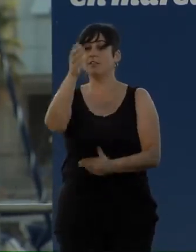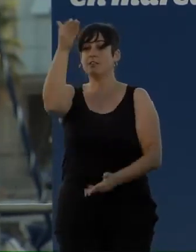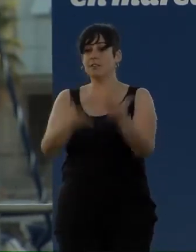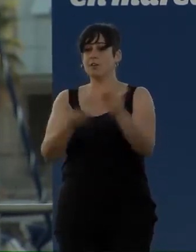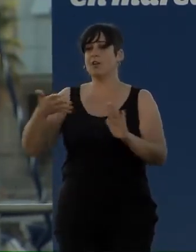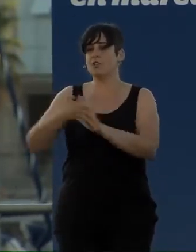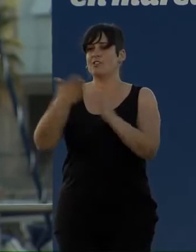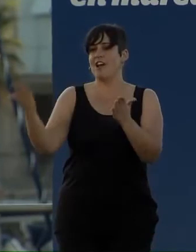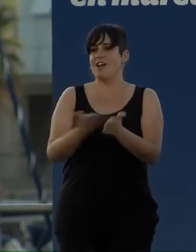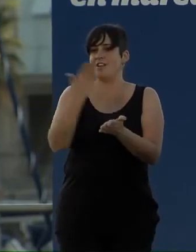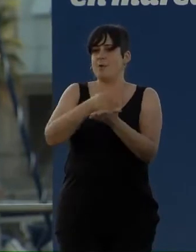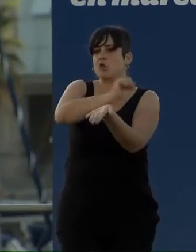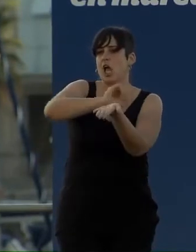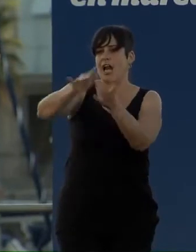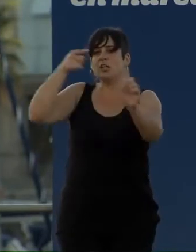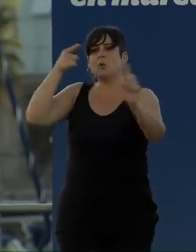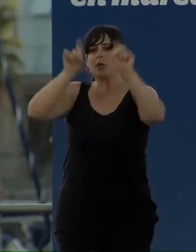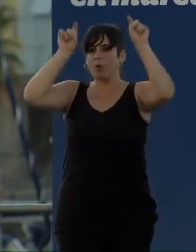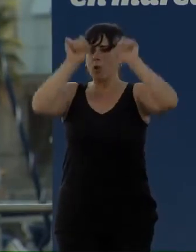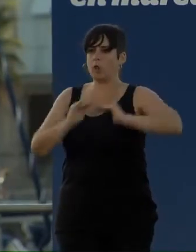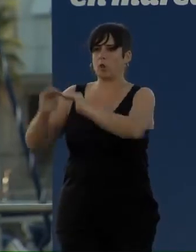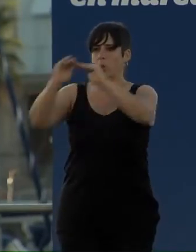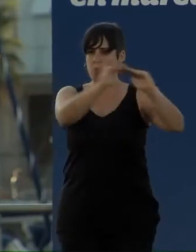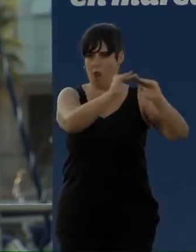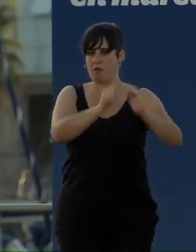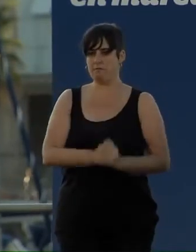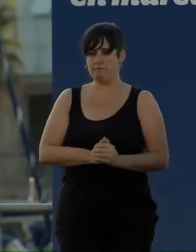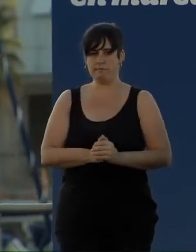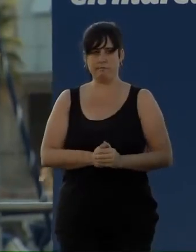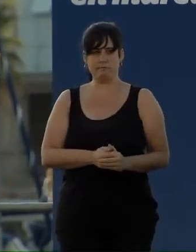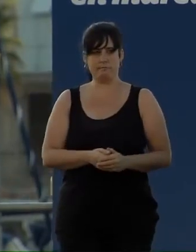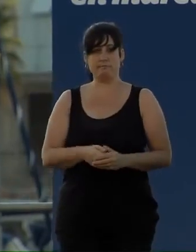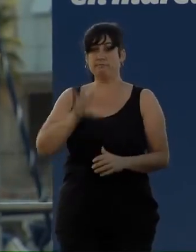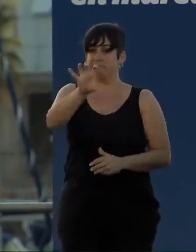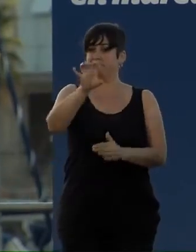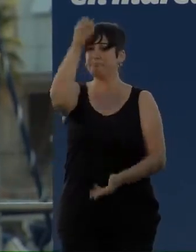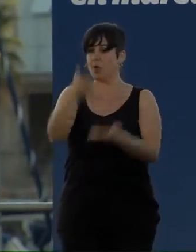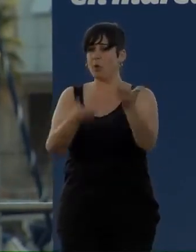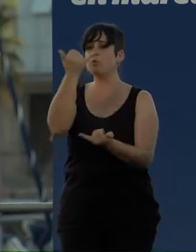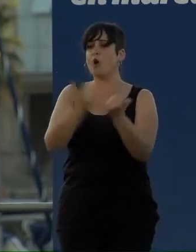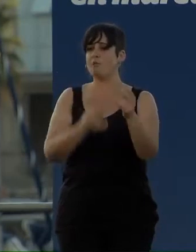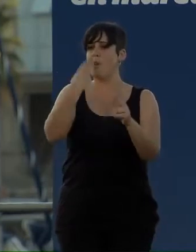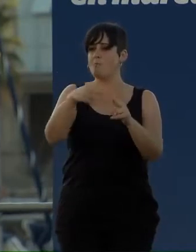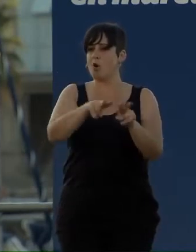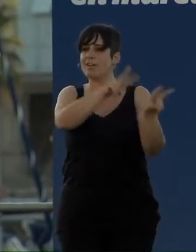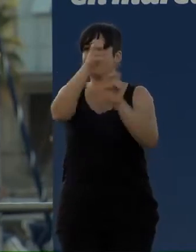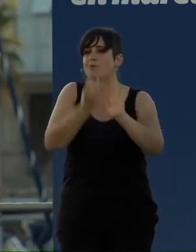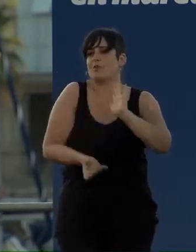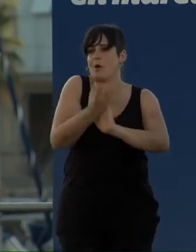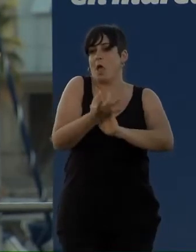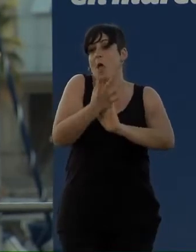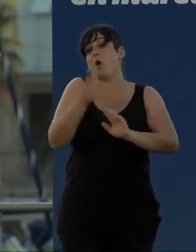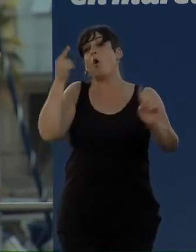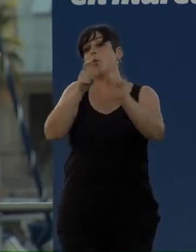texos gratuitos para una educación en igualdade un Pao crea políticas de innovación para votar en migración a